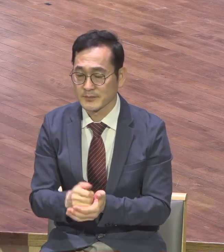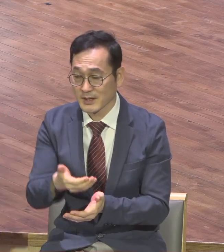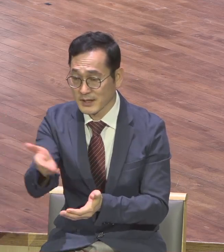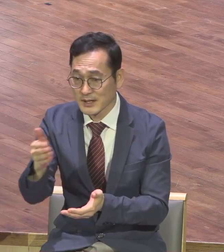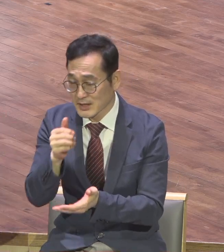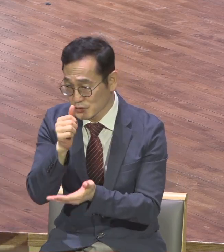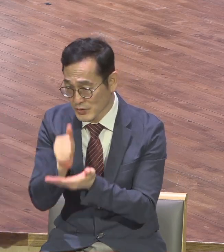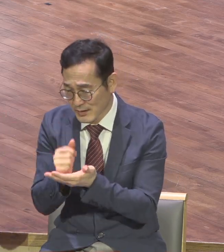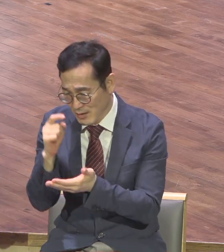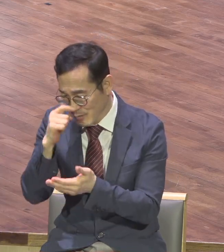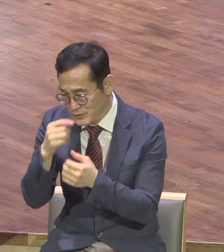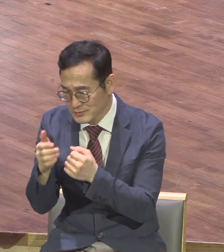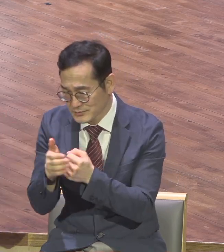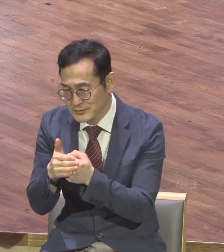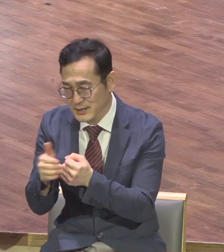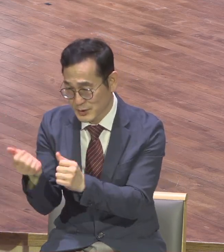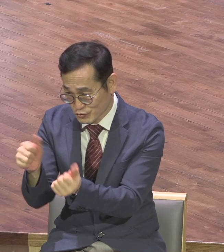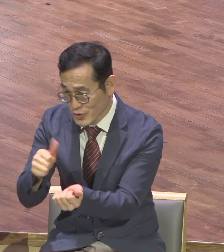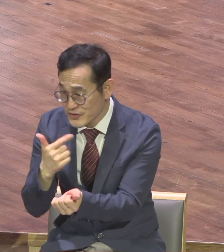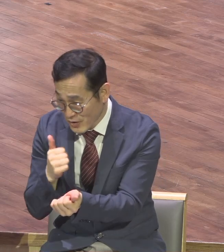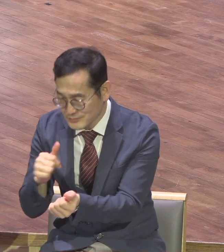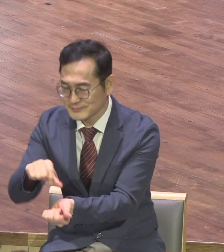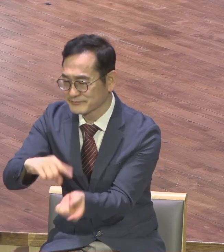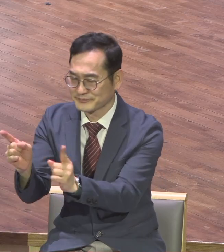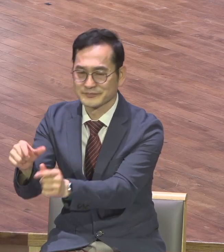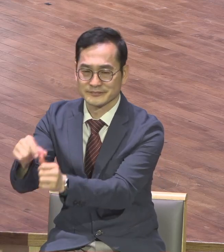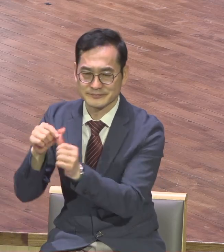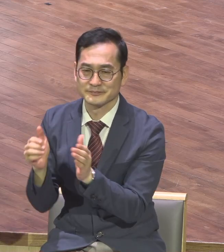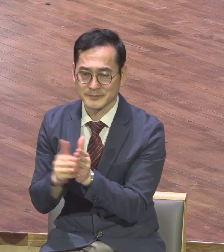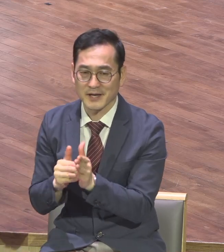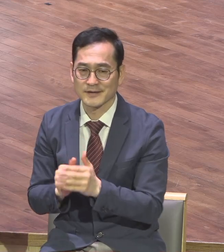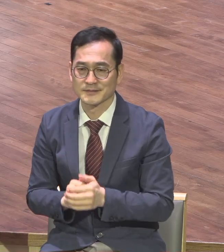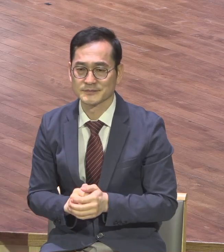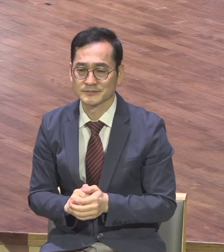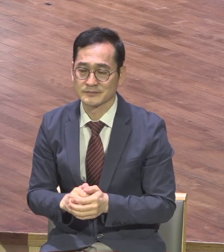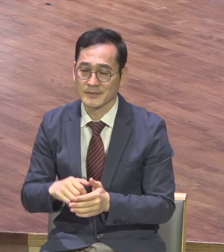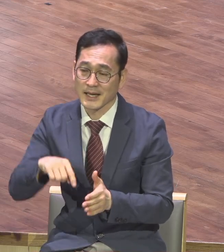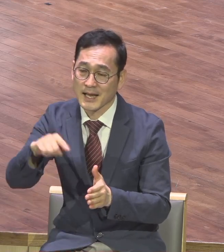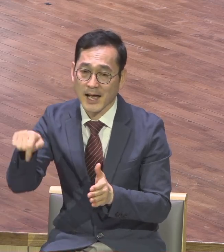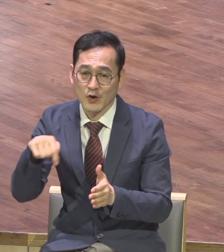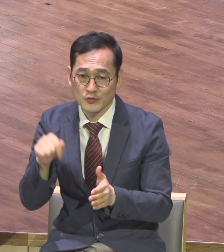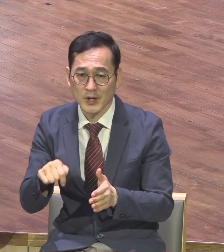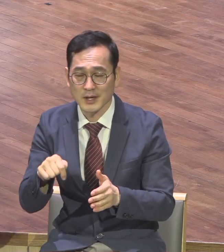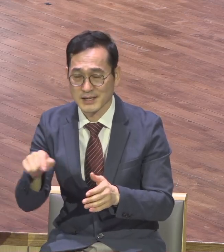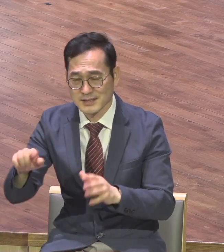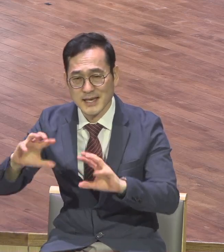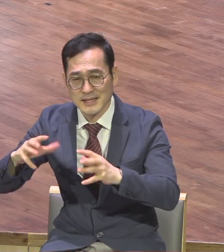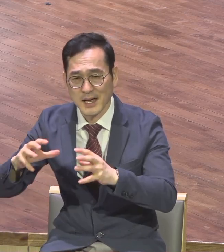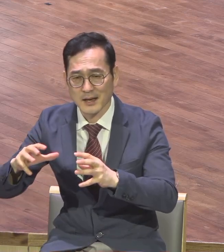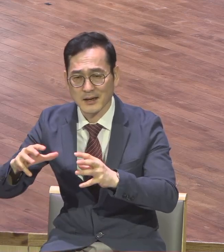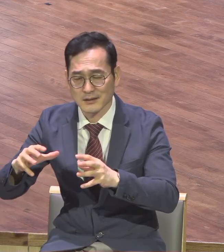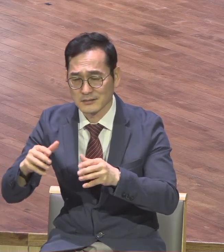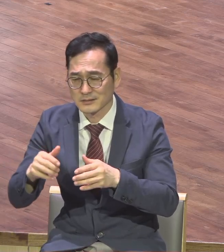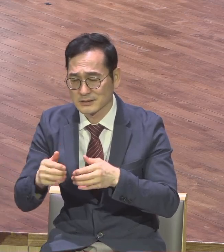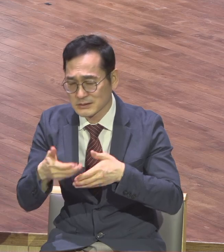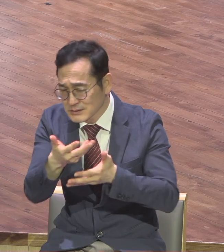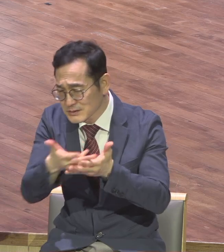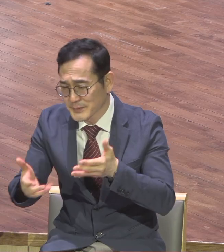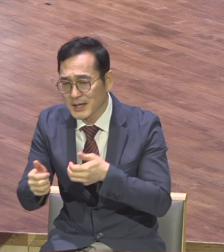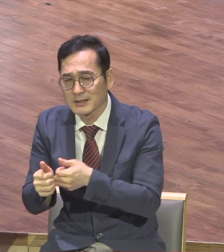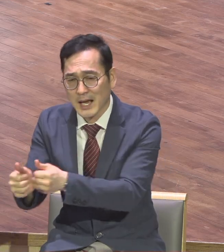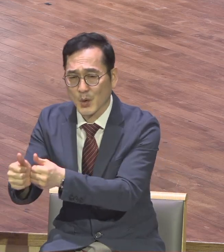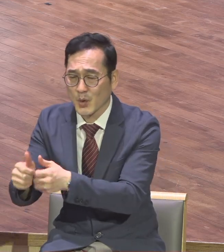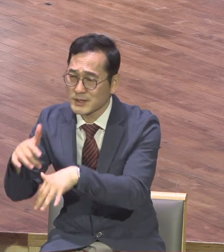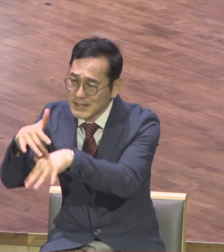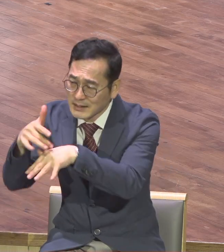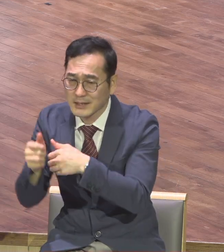너희를 살리셨도다. 그때 너희는 그 가운데서 행하여 이 세상 풍조를 따르고 공중의 권세 잡은 자를